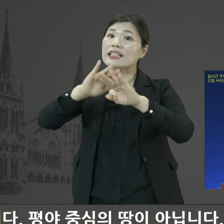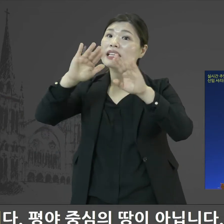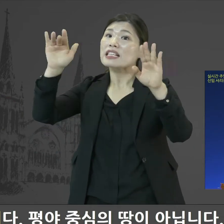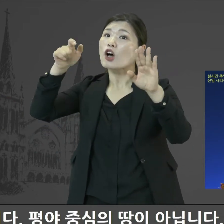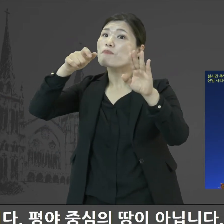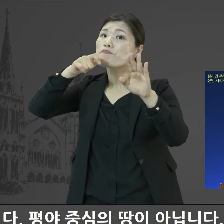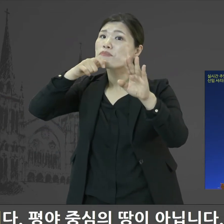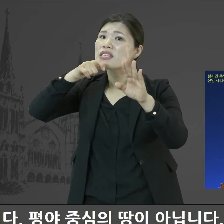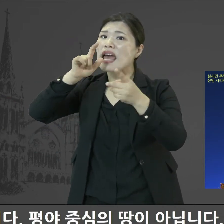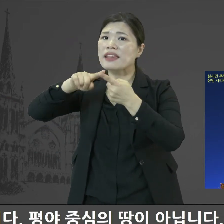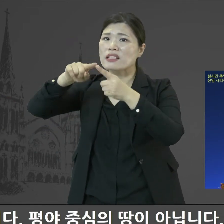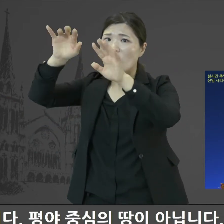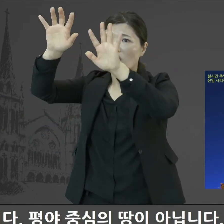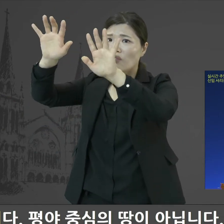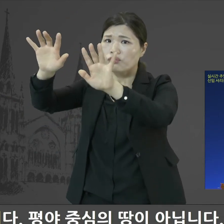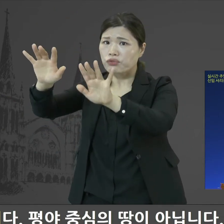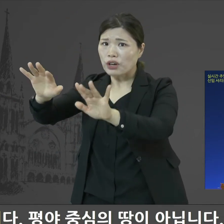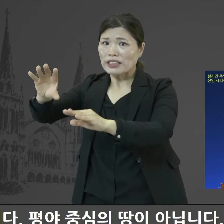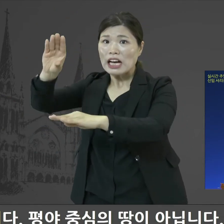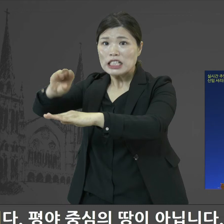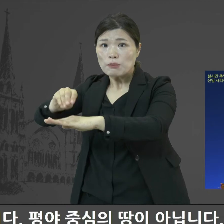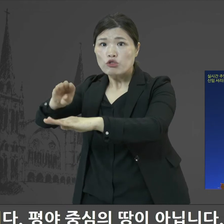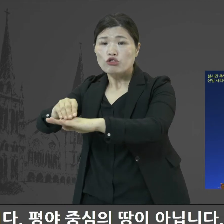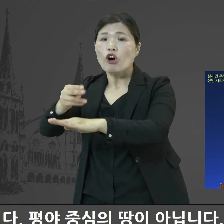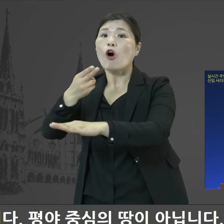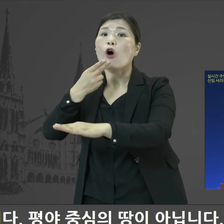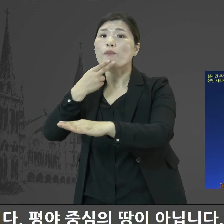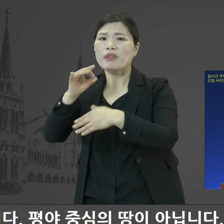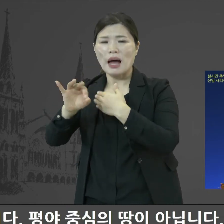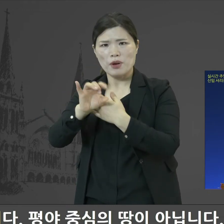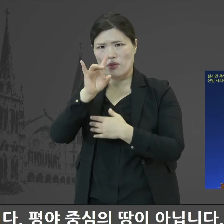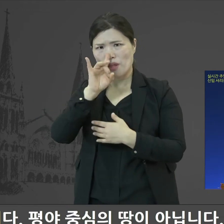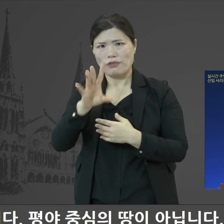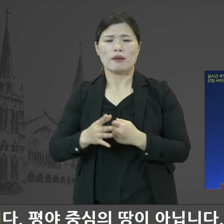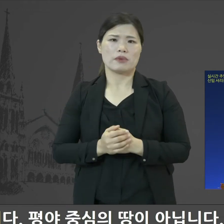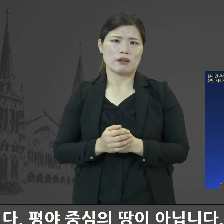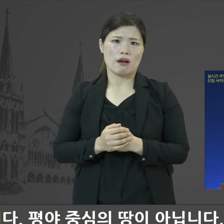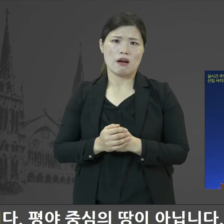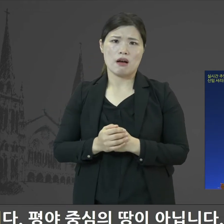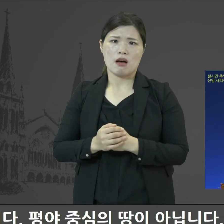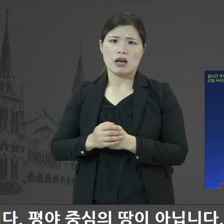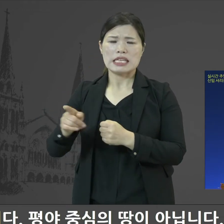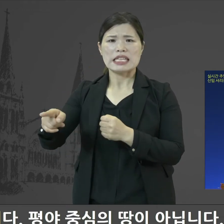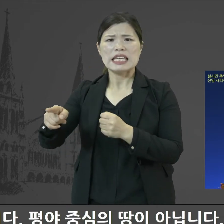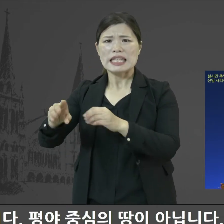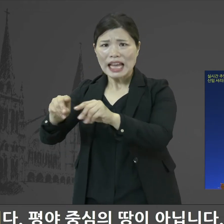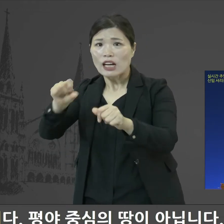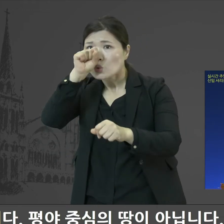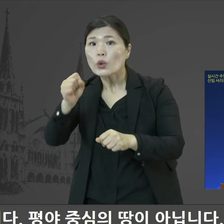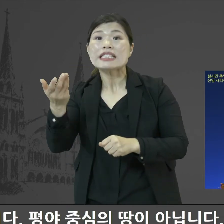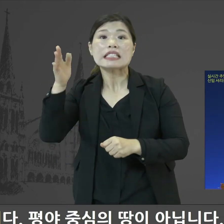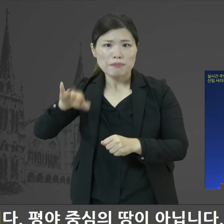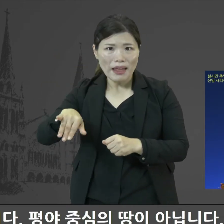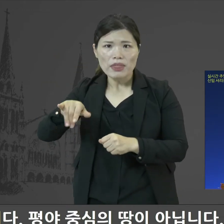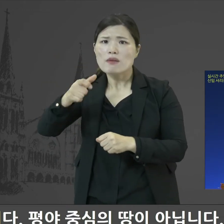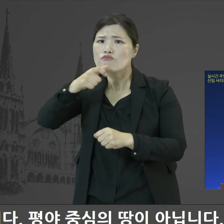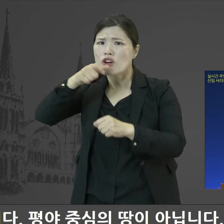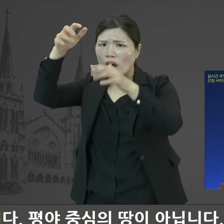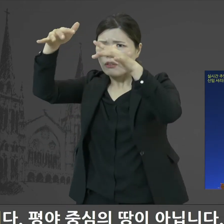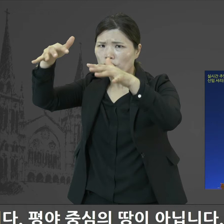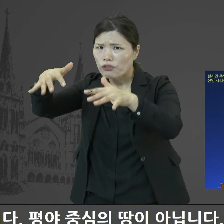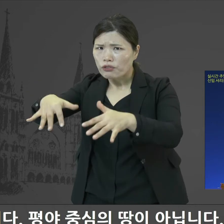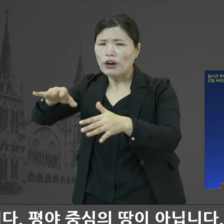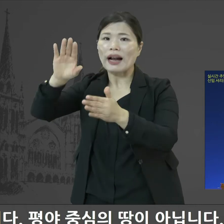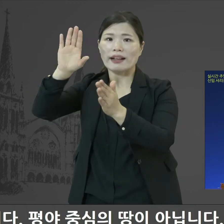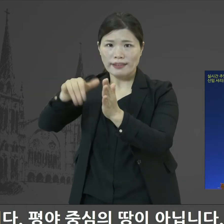비를 흡수하지 않으면, 그 땅은 원래 비옥하지만 그 물을 흡수하지 않으면 안 되는 땅이 바로 가나안 땅이라는